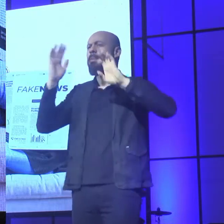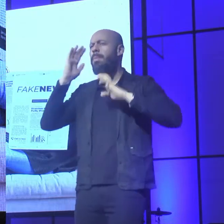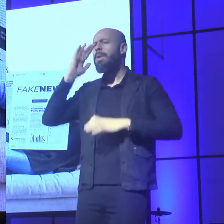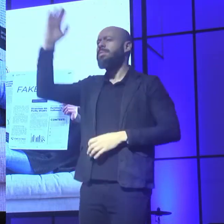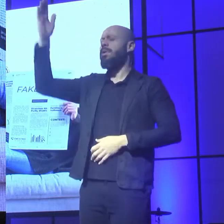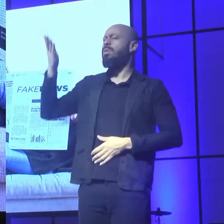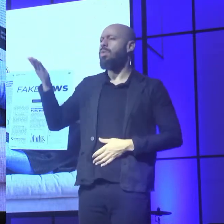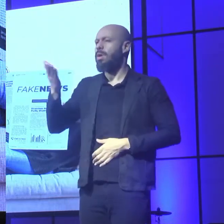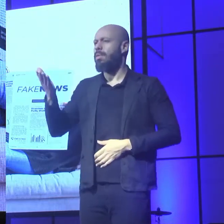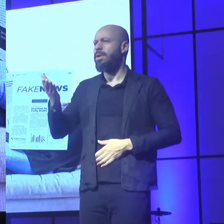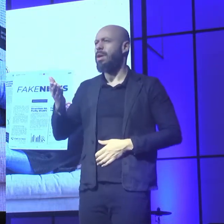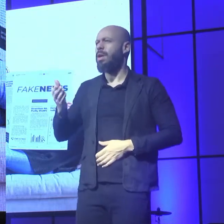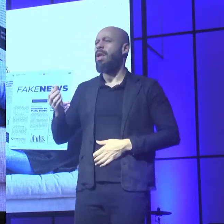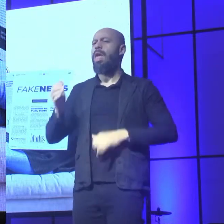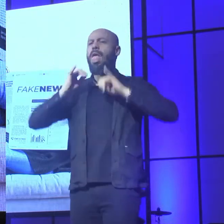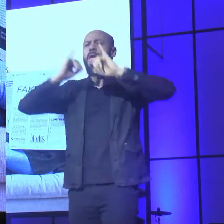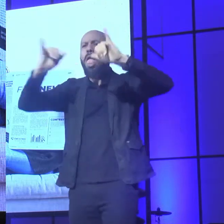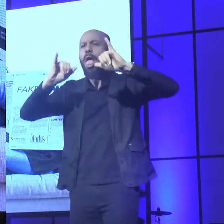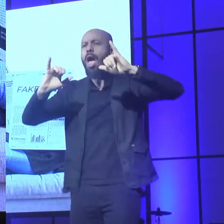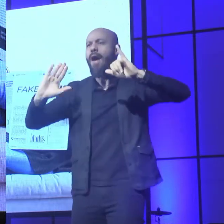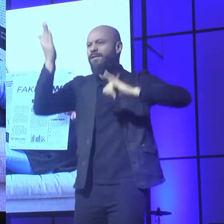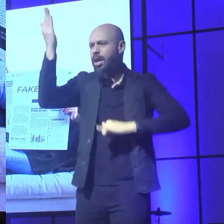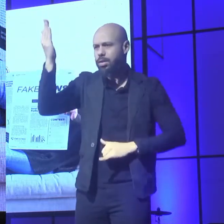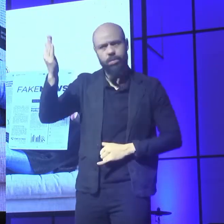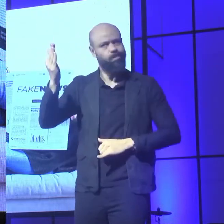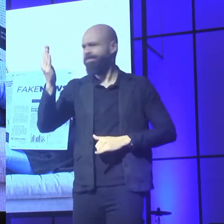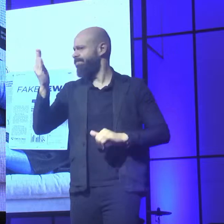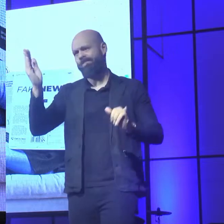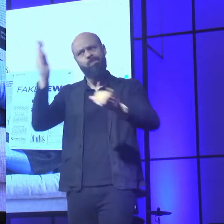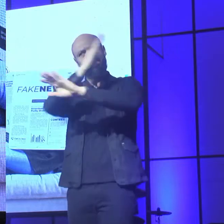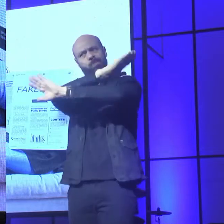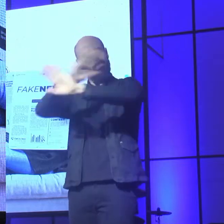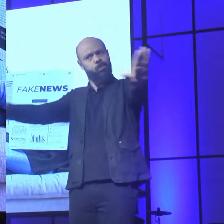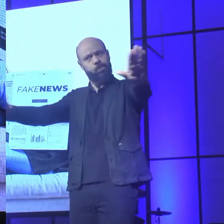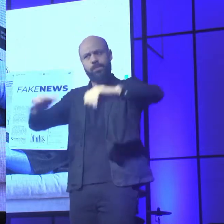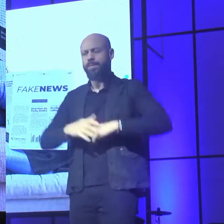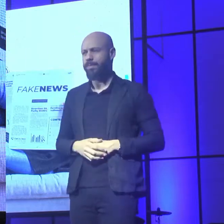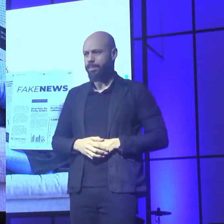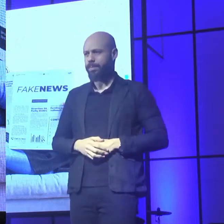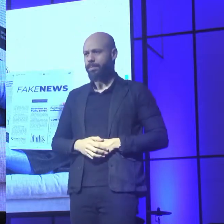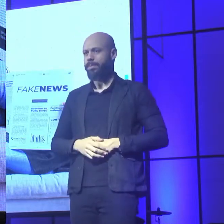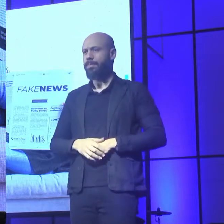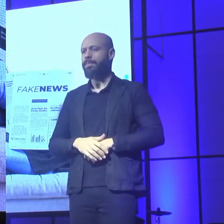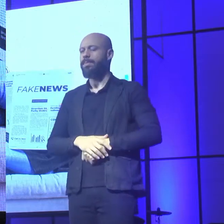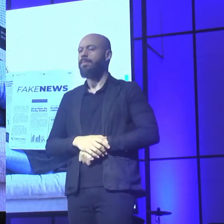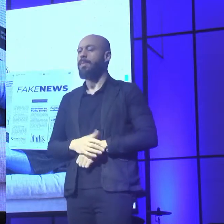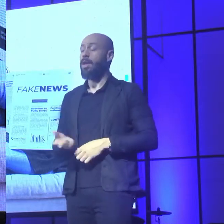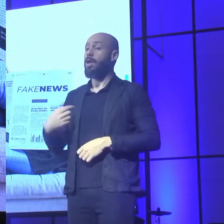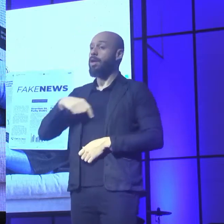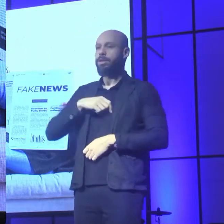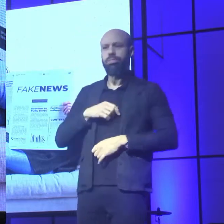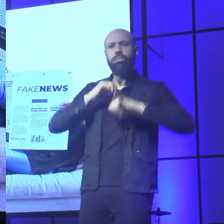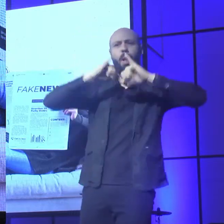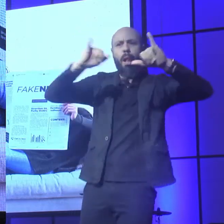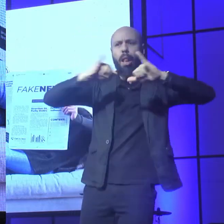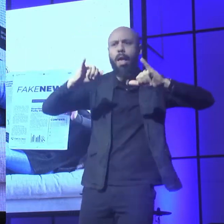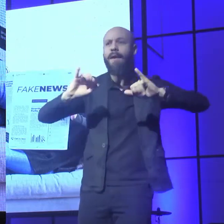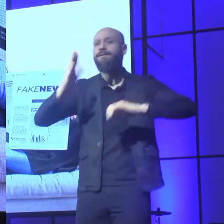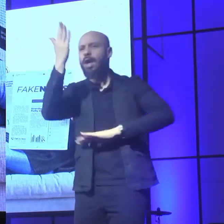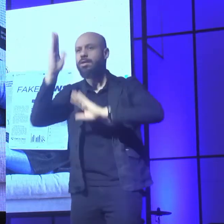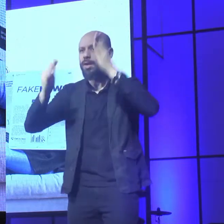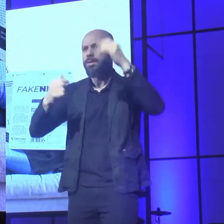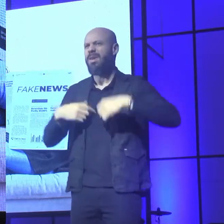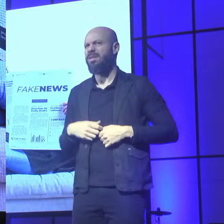Gente, vivemos em uma época da rede social, de tantas coisas, e eu acredito que não tem nenhum de nós que